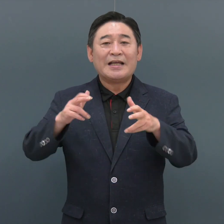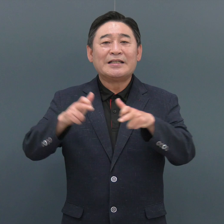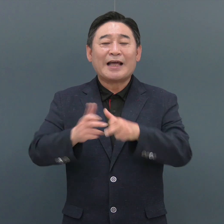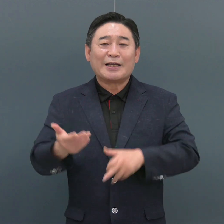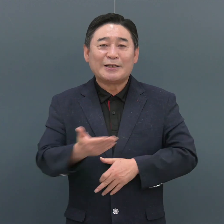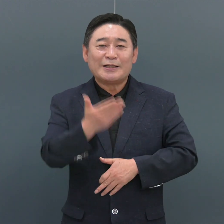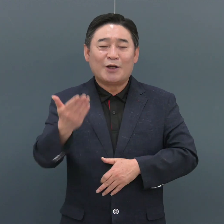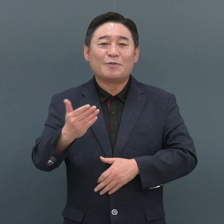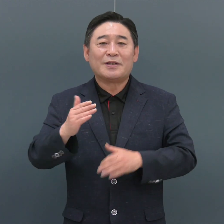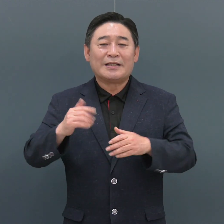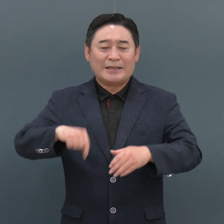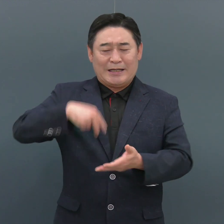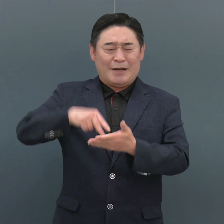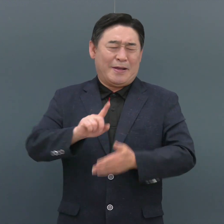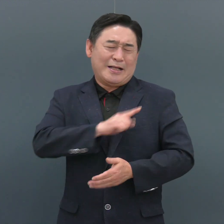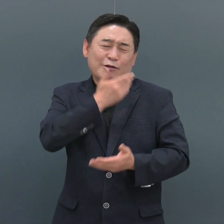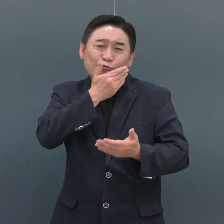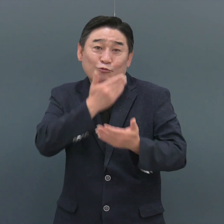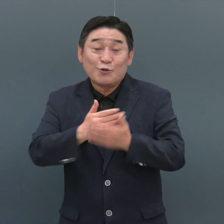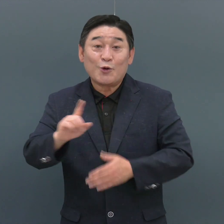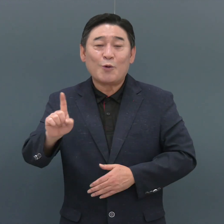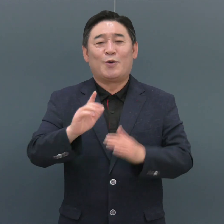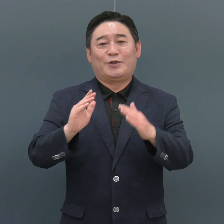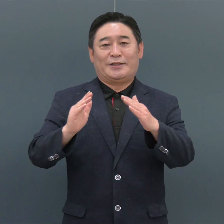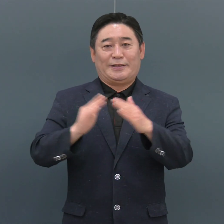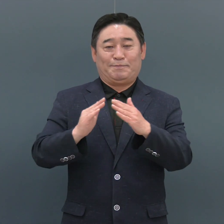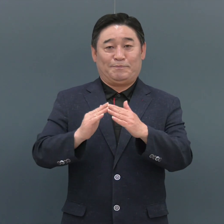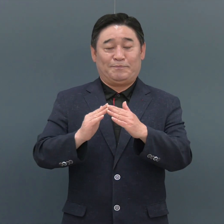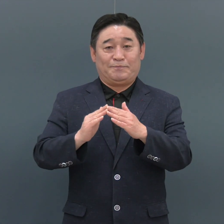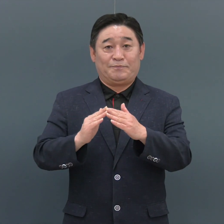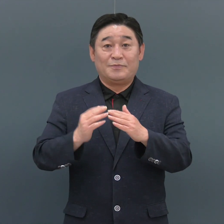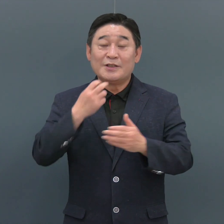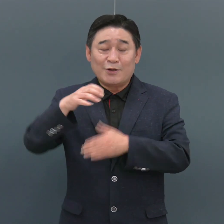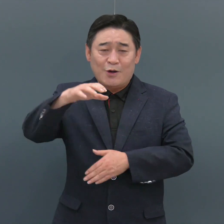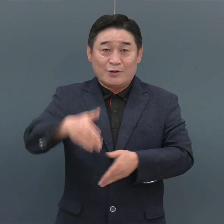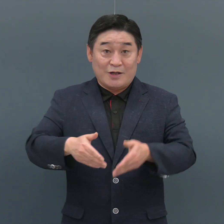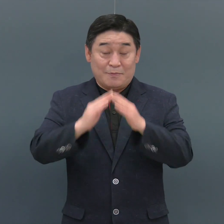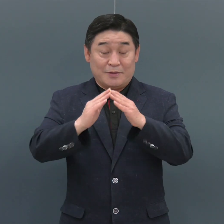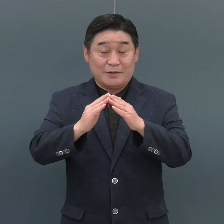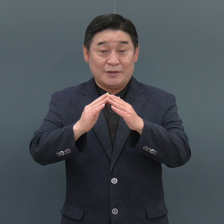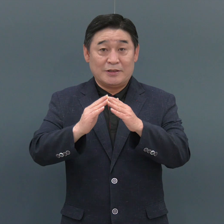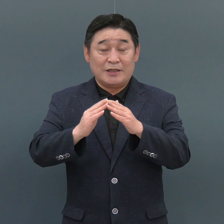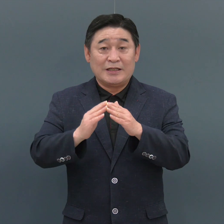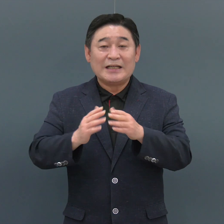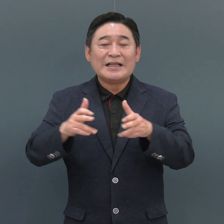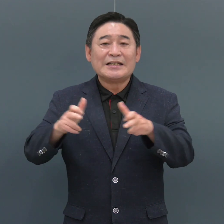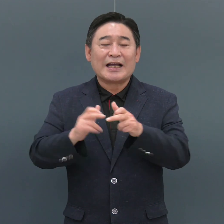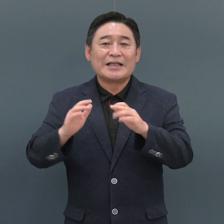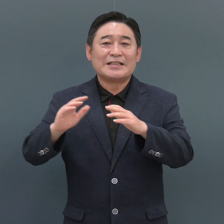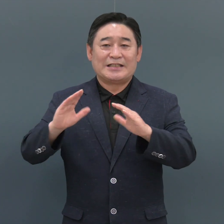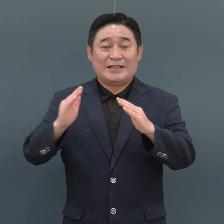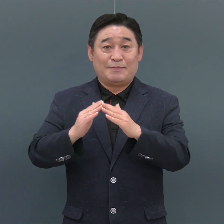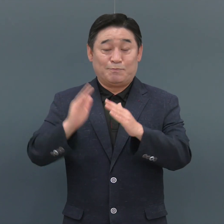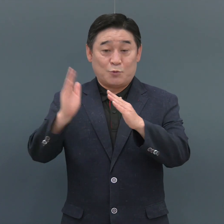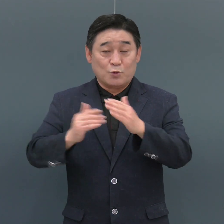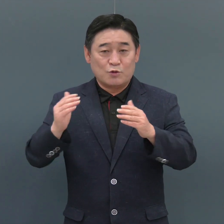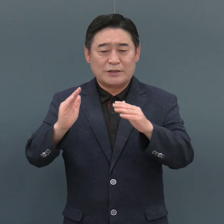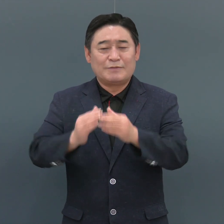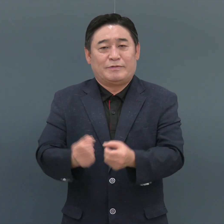장애인 여러분의 자립에 가장 중요한 것 역시 주거입니다. 경기도가 짓는 공공주택에 장애인 주거용 공공주택을